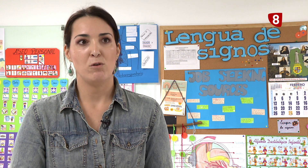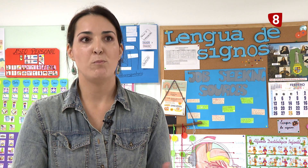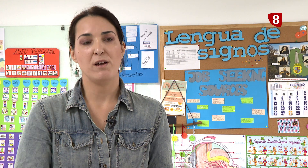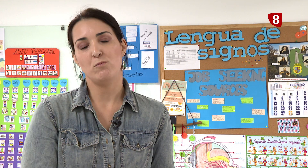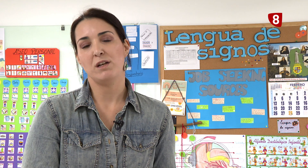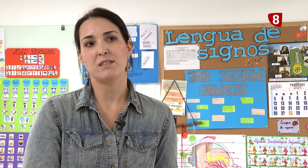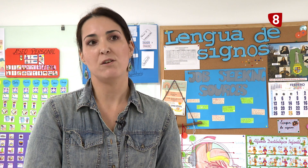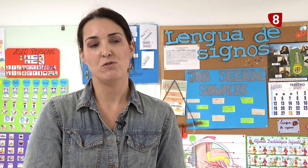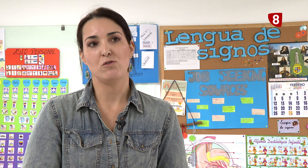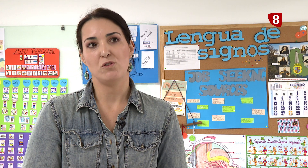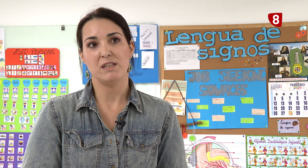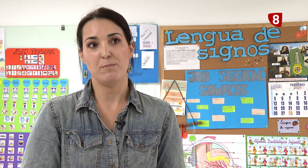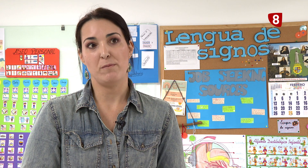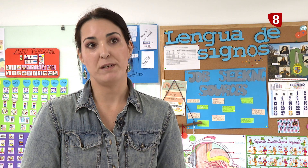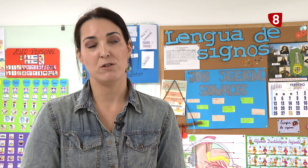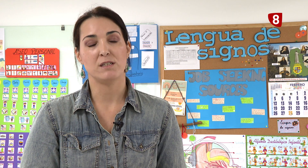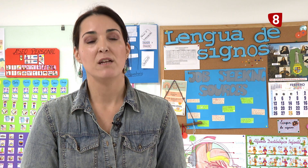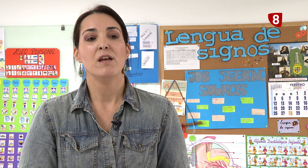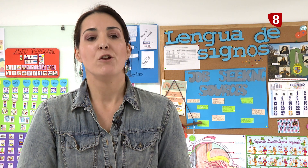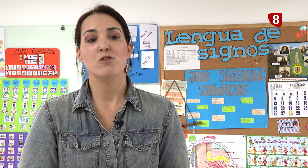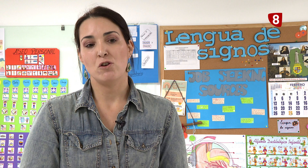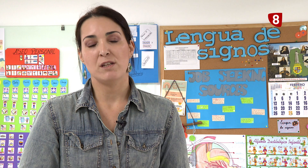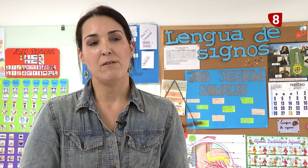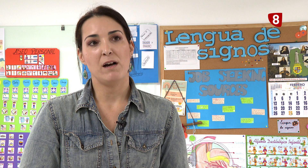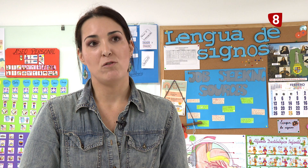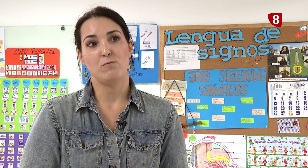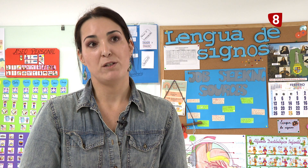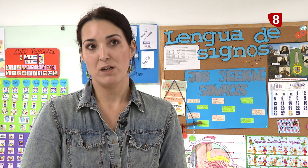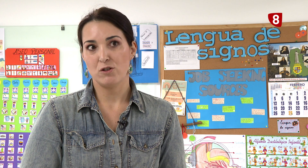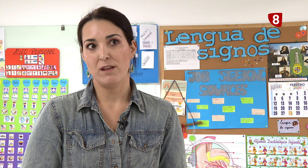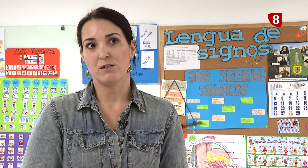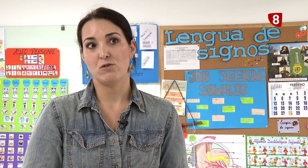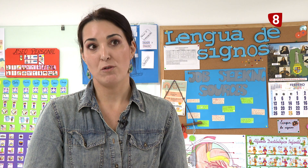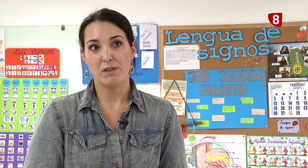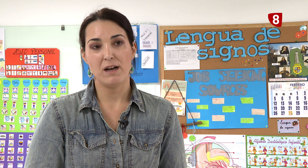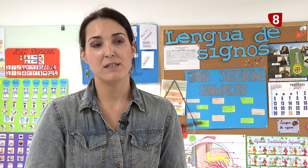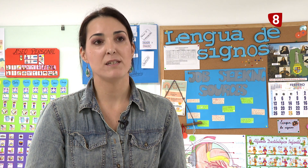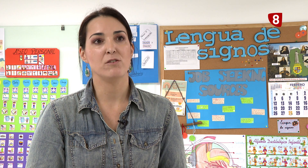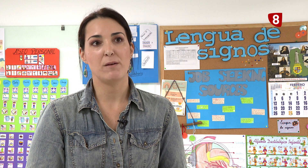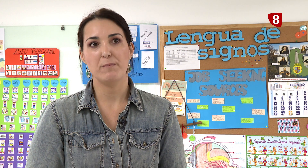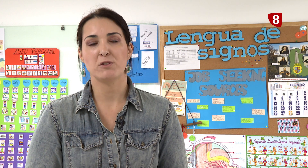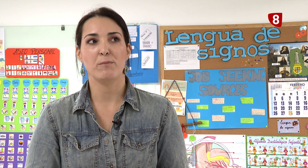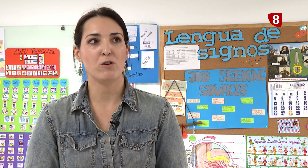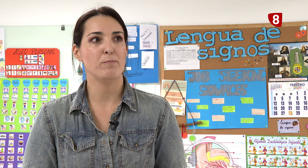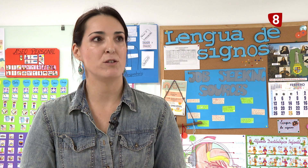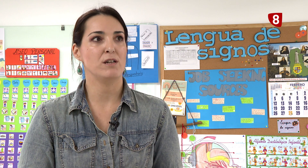puedan comunicarse con ese tipo de personas. No solo se trabaja con personas sordas o sordociegas, sino también, pues, a lo mejor, personas